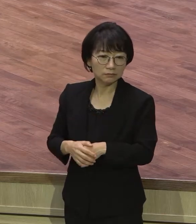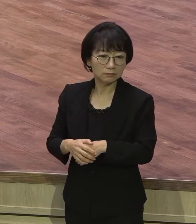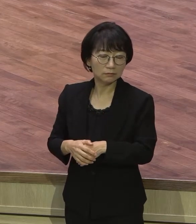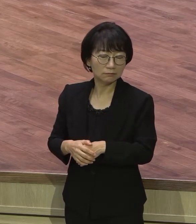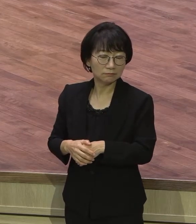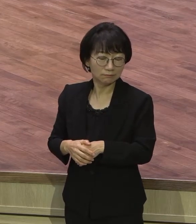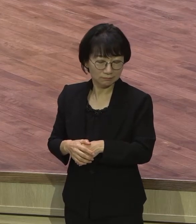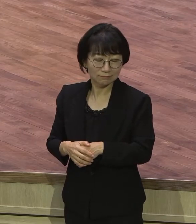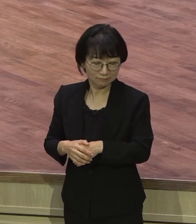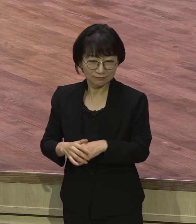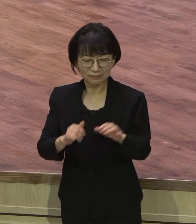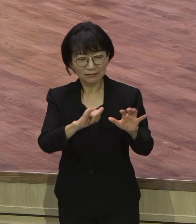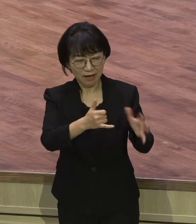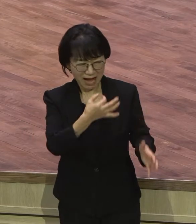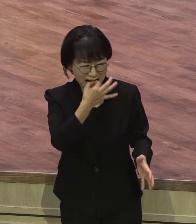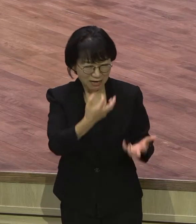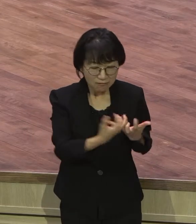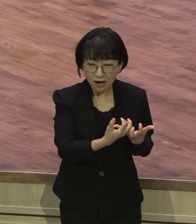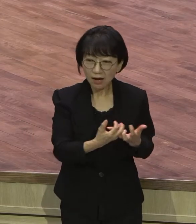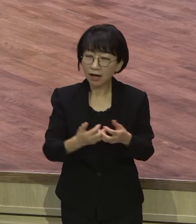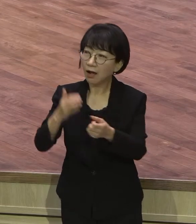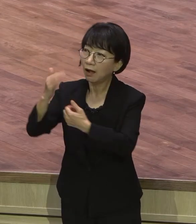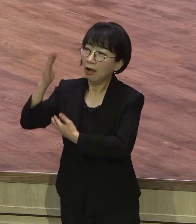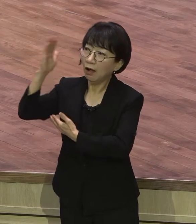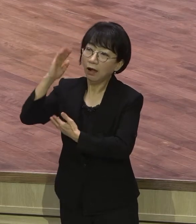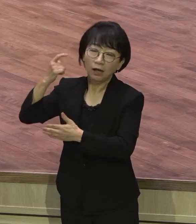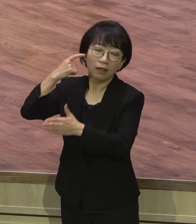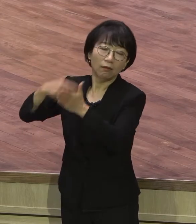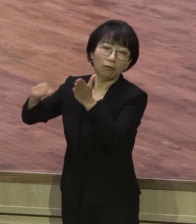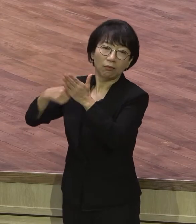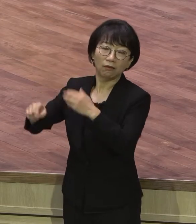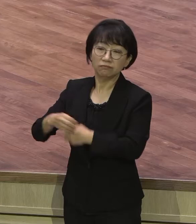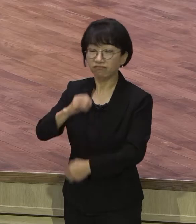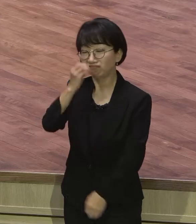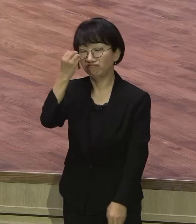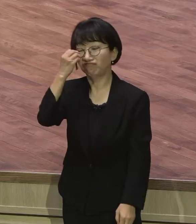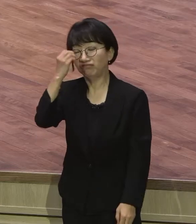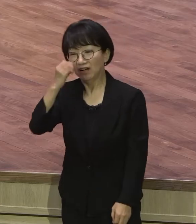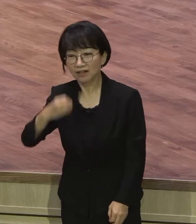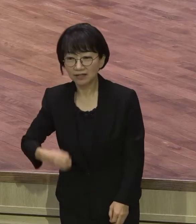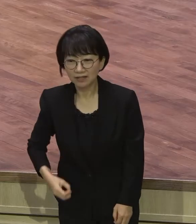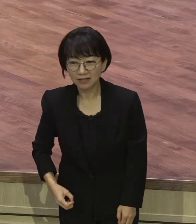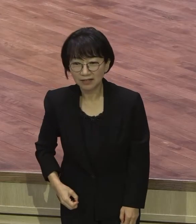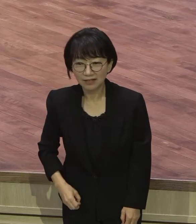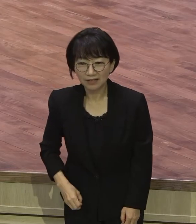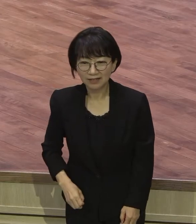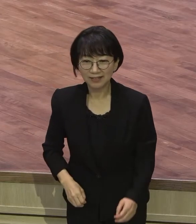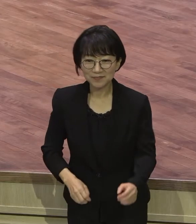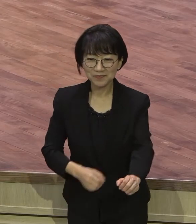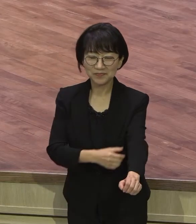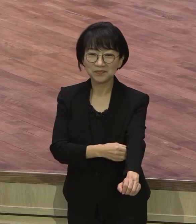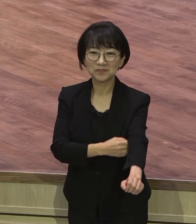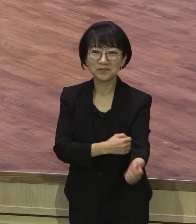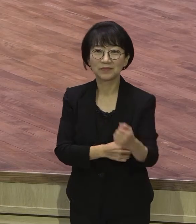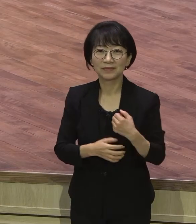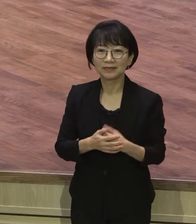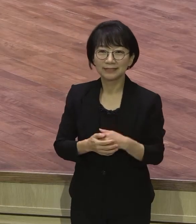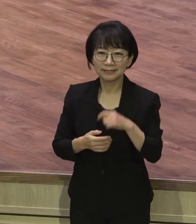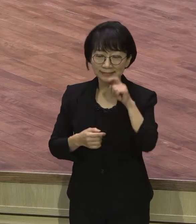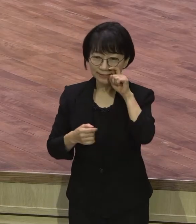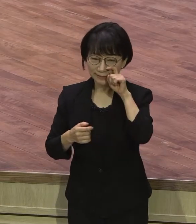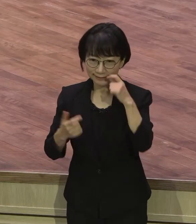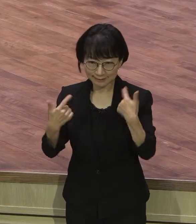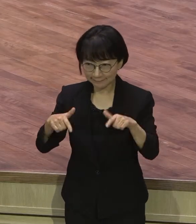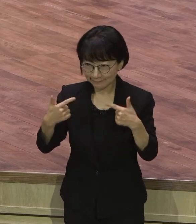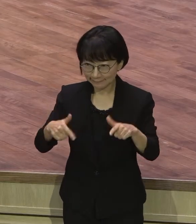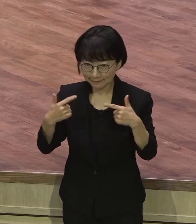세상 것으로 가득 채워놨는데. 앉으나 서나, 누우나, 일어나 길 걸어가라. 맨날